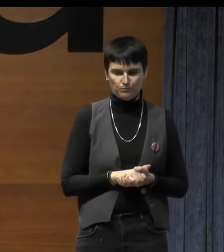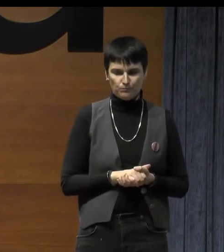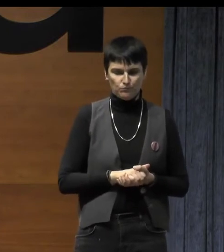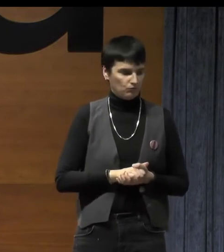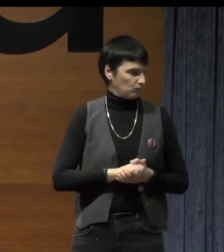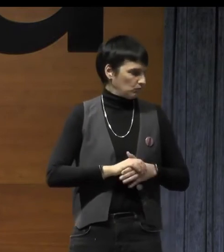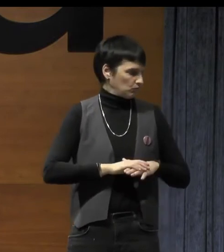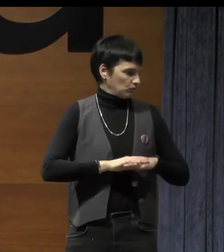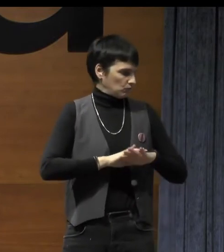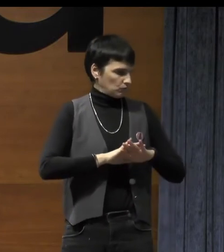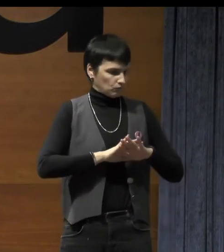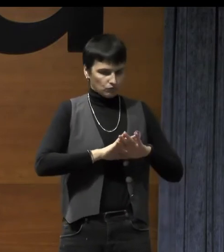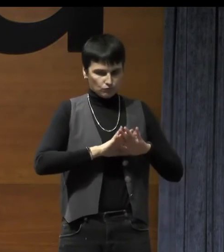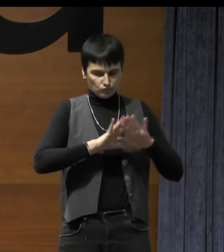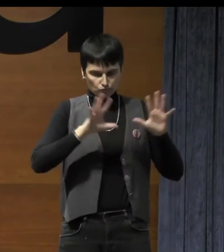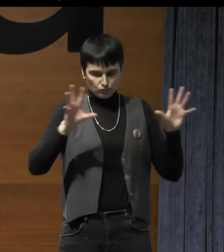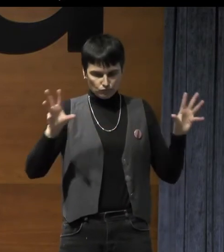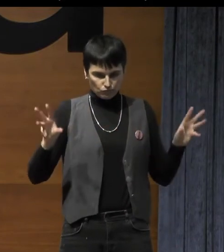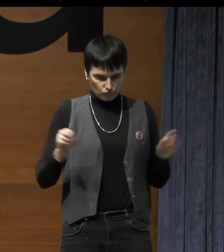aislamientos.